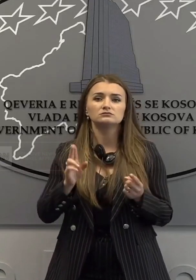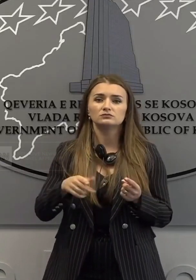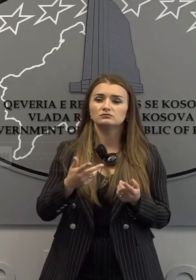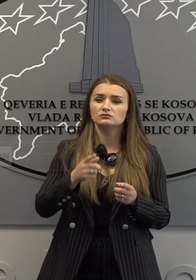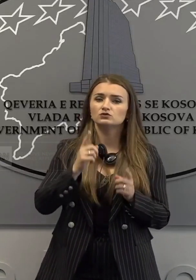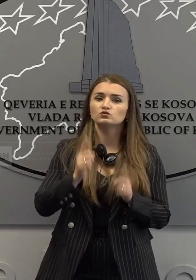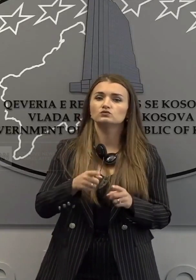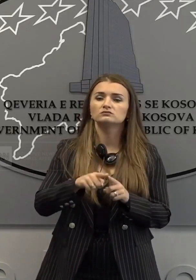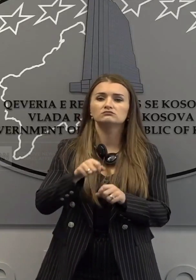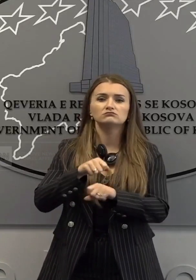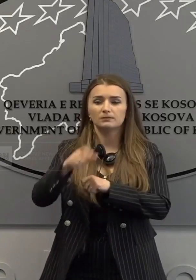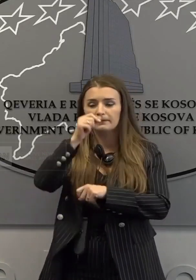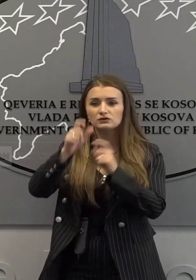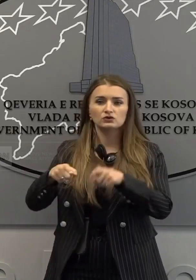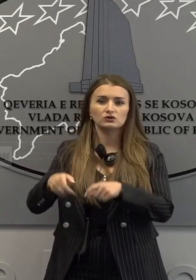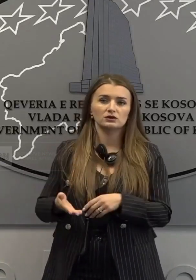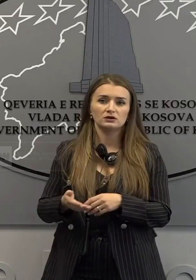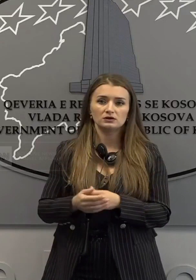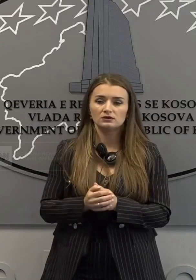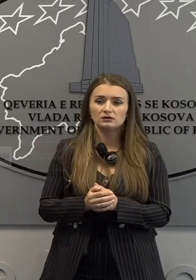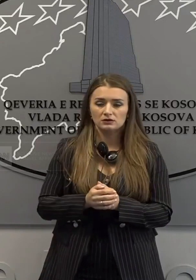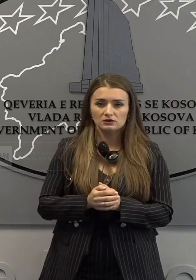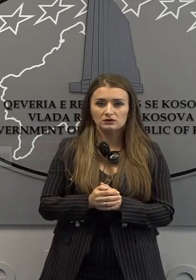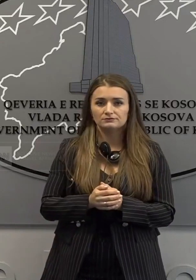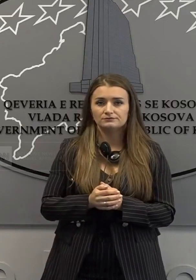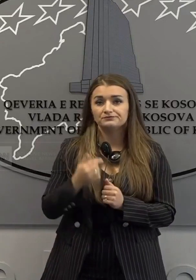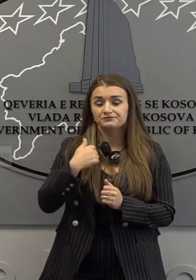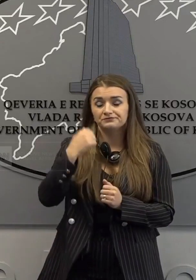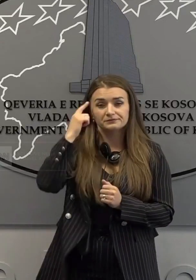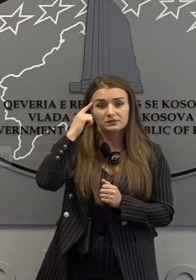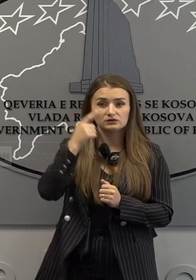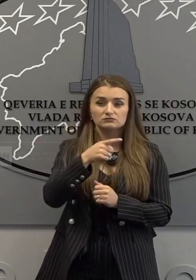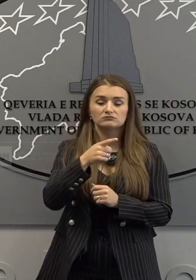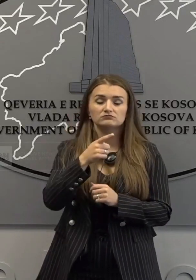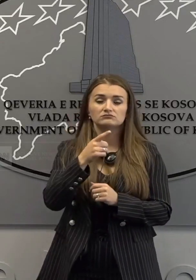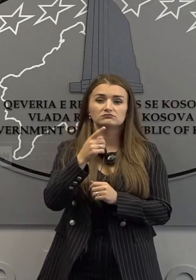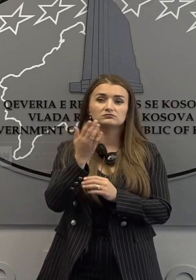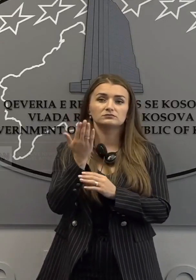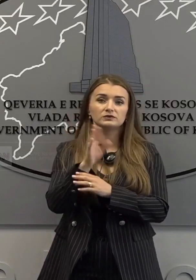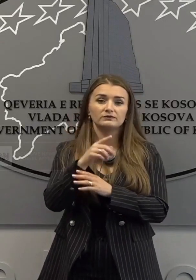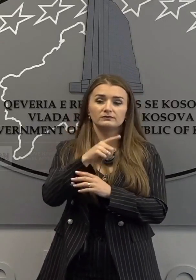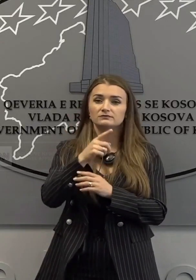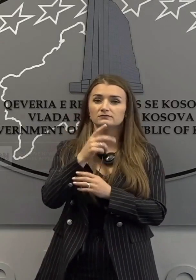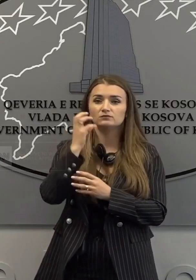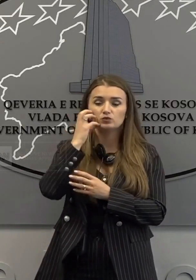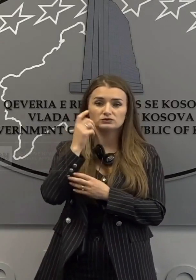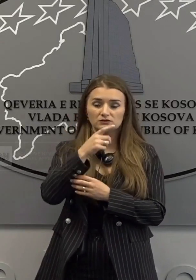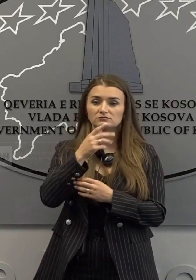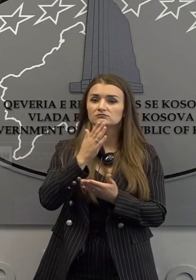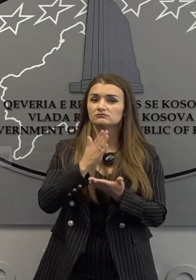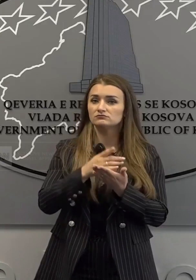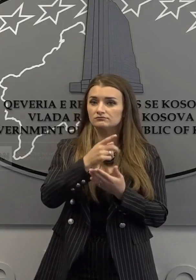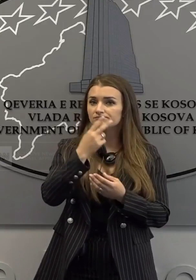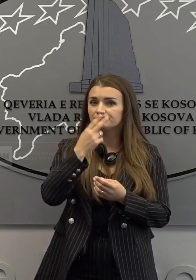të gjithë të tjerëve. Unë besoj që zyrtarët e Brukselit do ta kenë parë konferencën për media, të cilën e ka